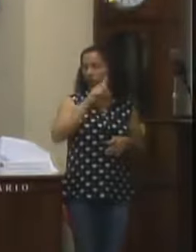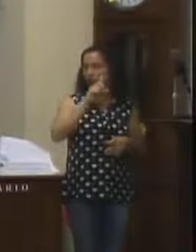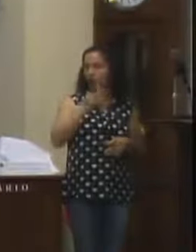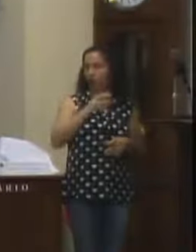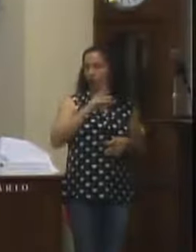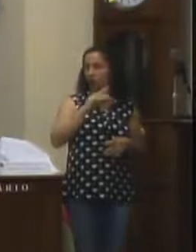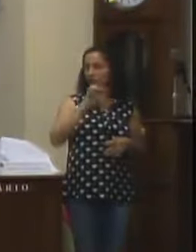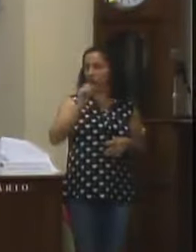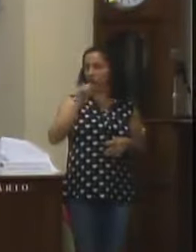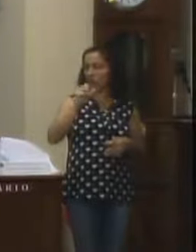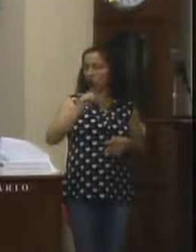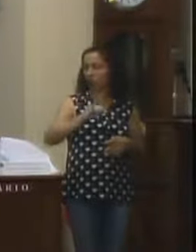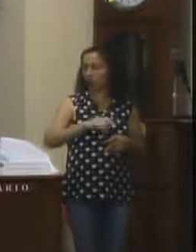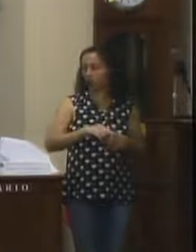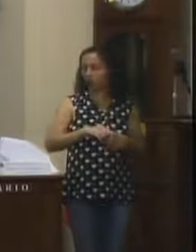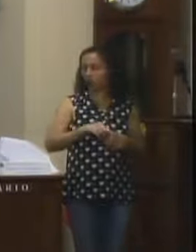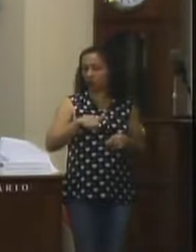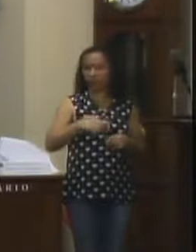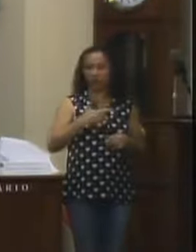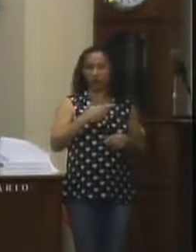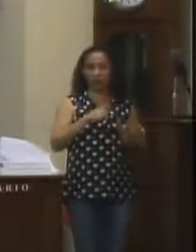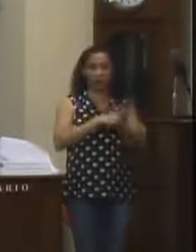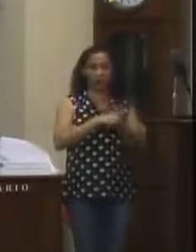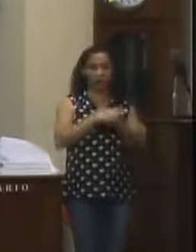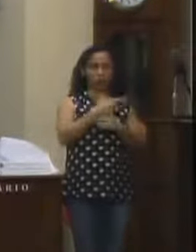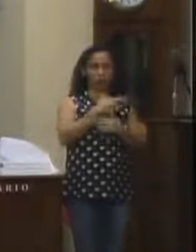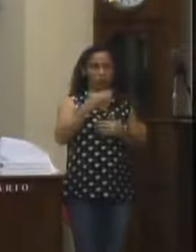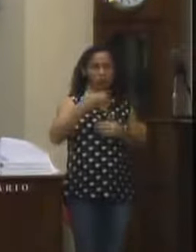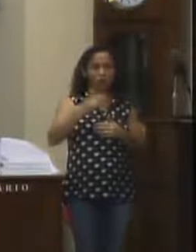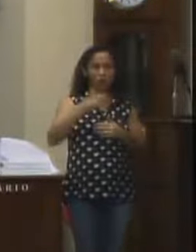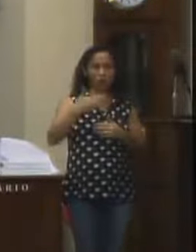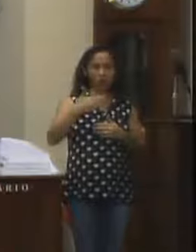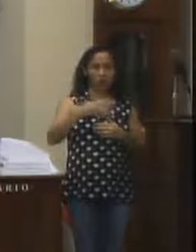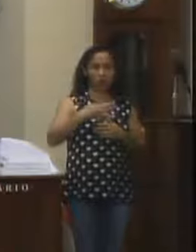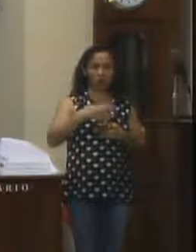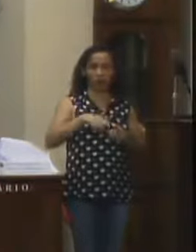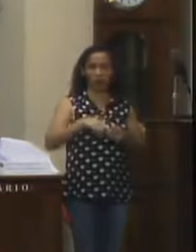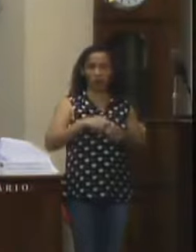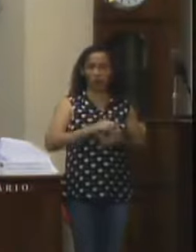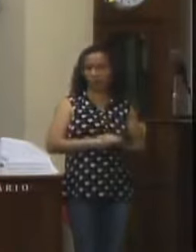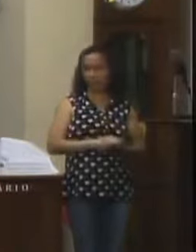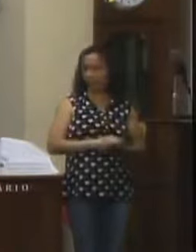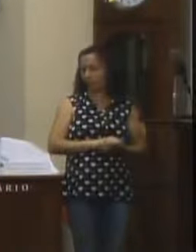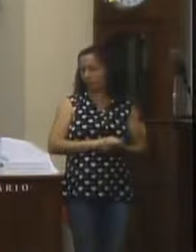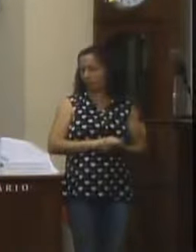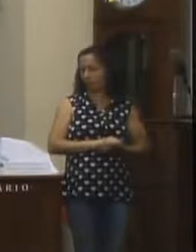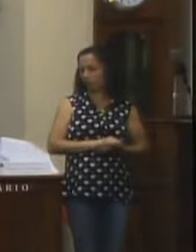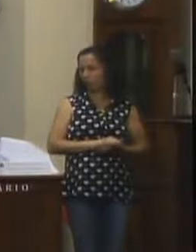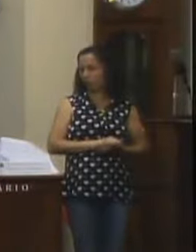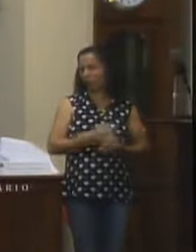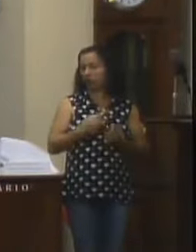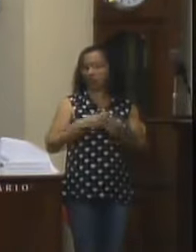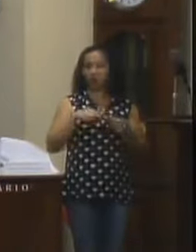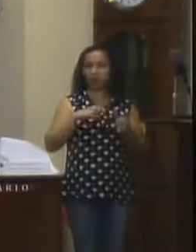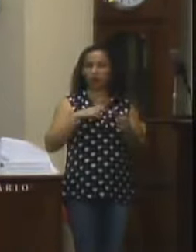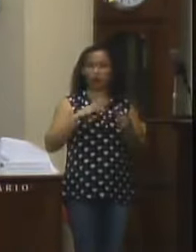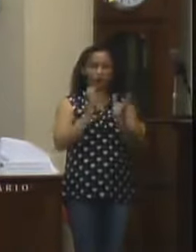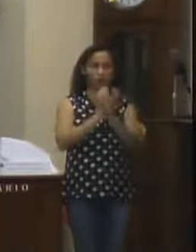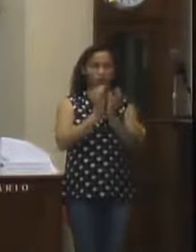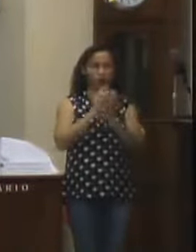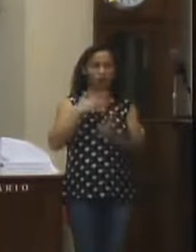dispõe a portaria número 183 de 2014, artigo 17, inciso 1, em anexo. Outro sim, essa comissão de saúde já apresentou indicação ao chefe do